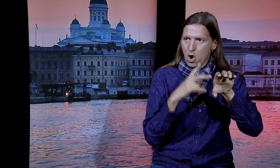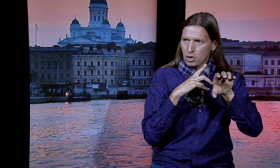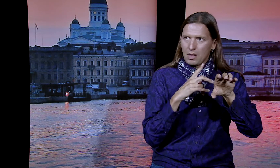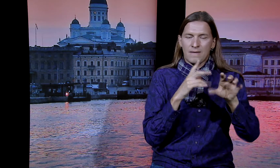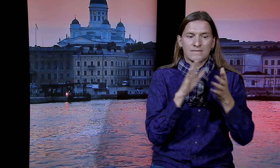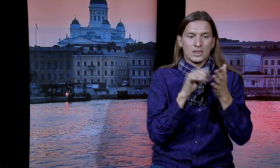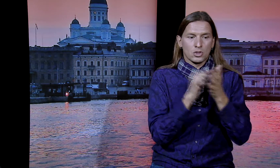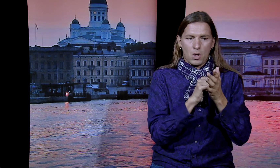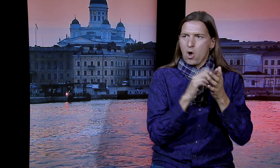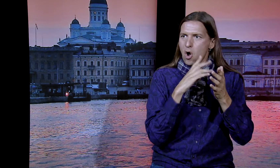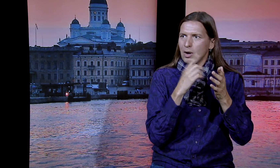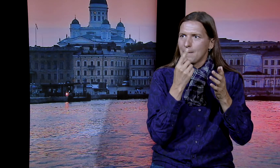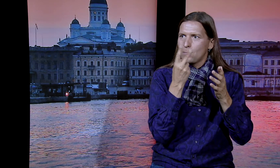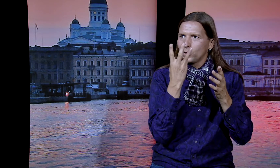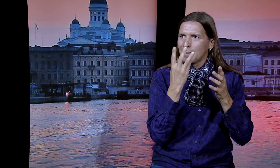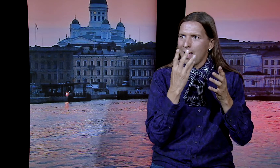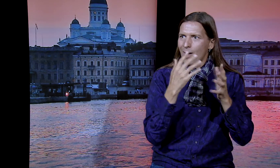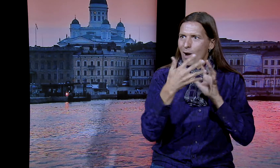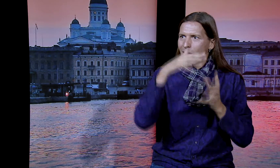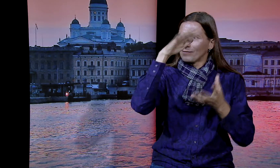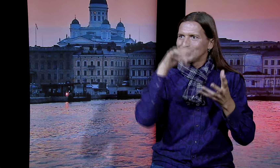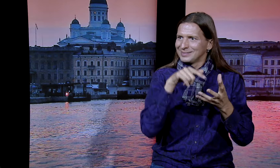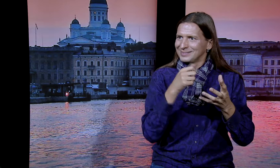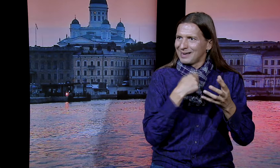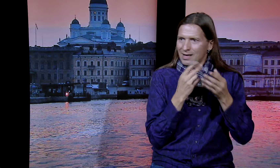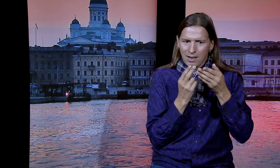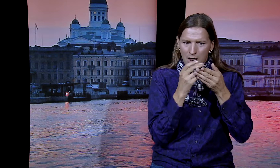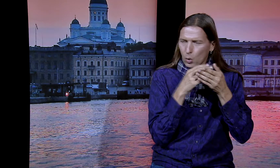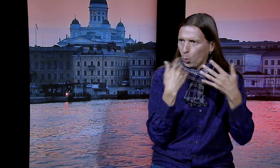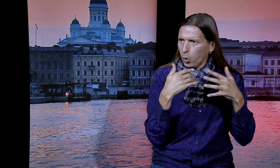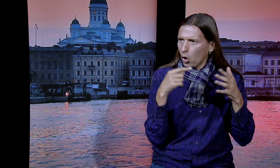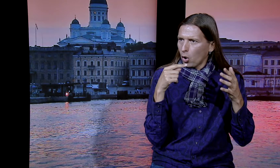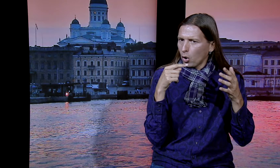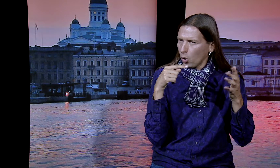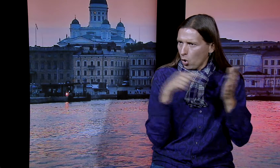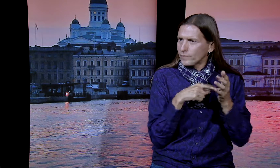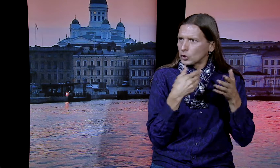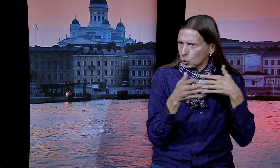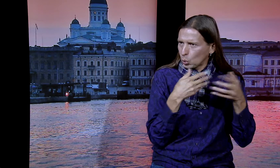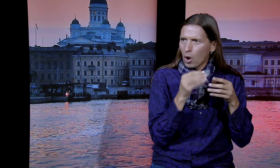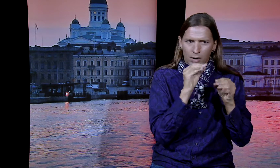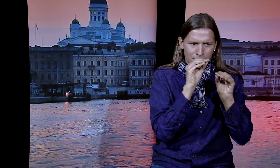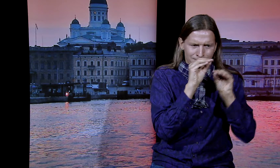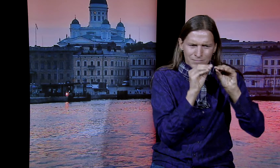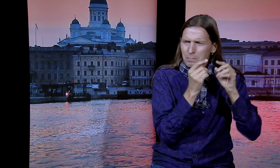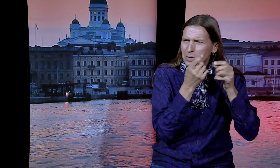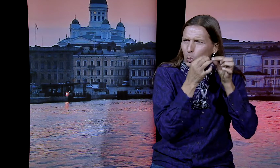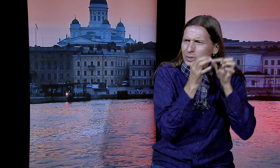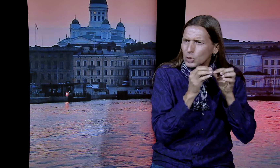Kuvien tekeminen sen aikaisella tekniikalla oli aikamoista palapeliä, tarkkaa ja monivaiheista. Mutta kuvat ovat